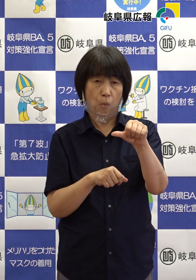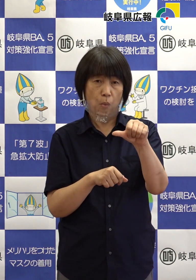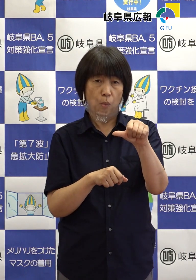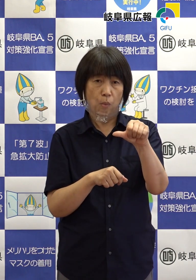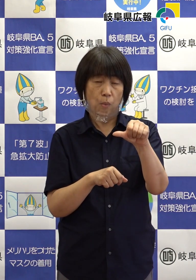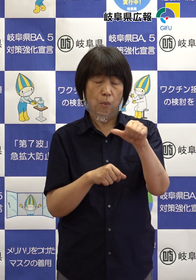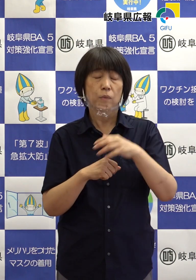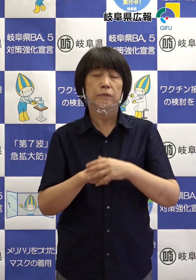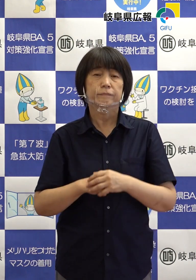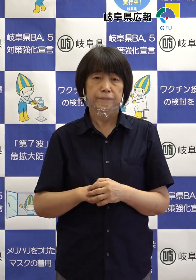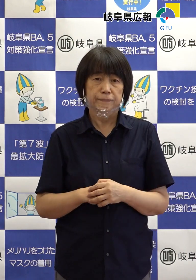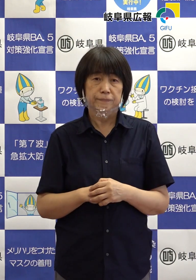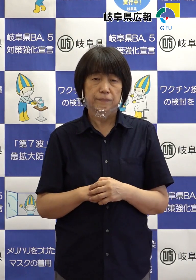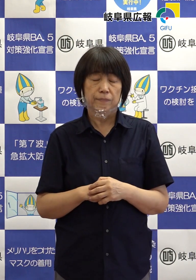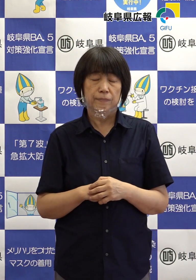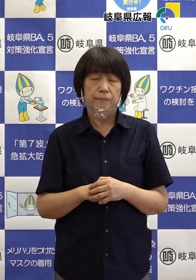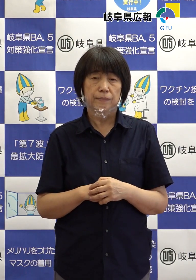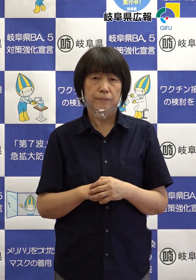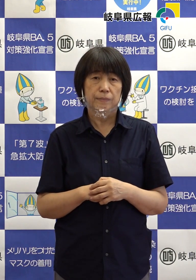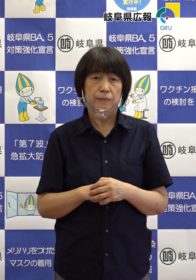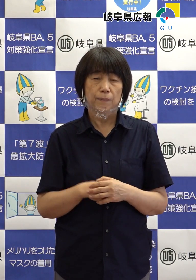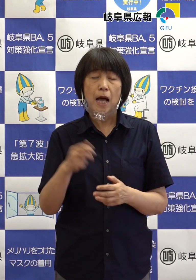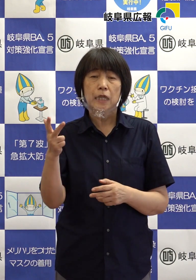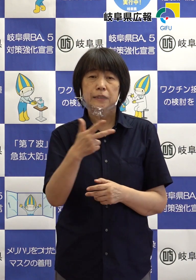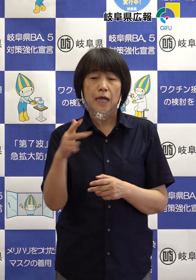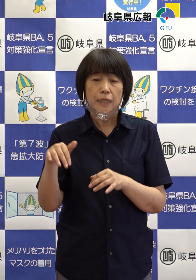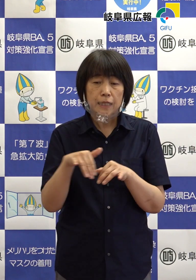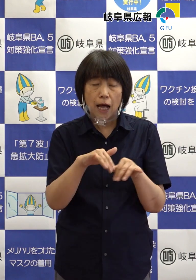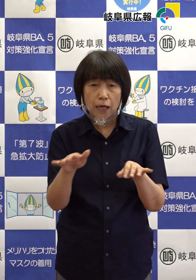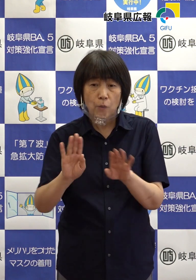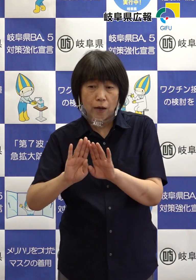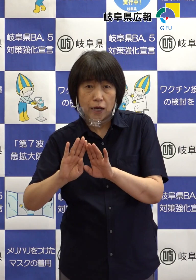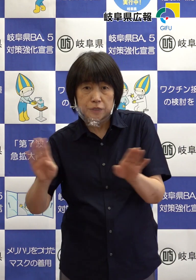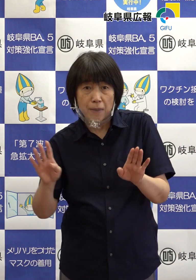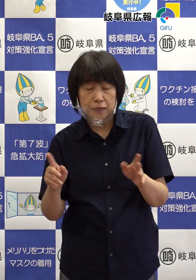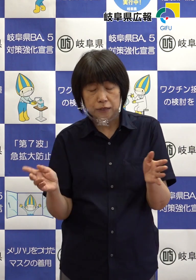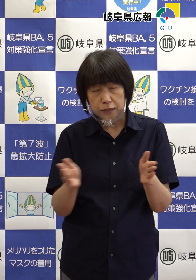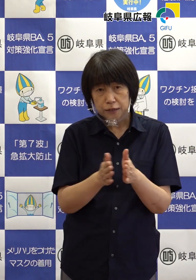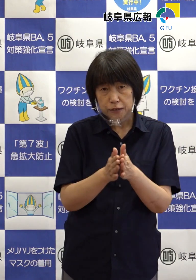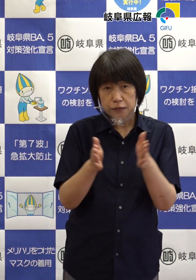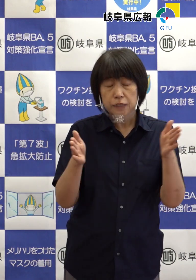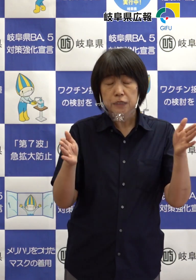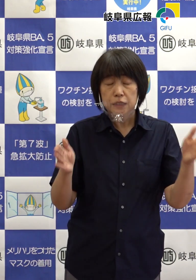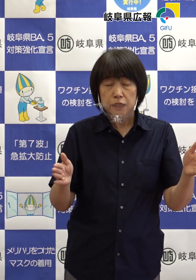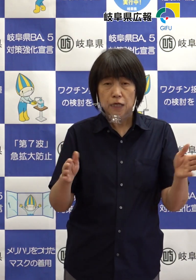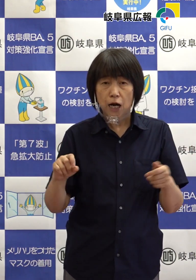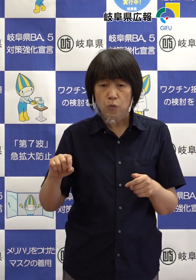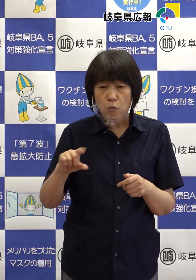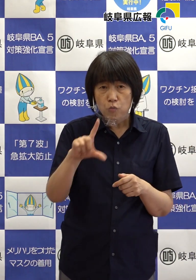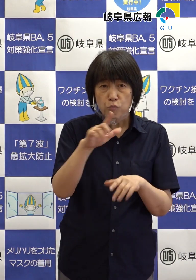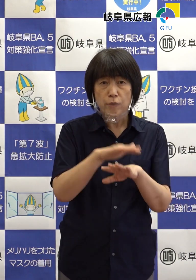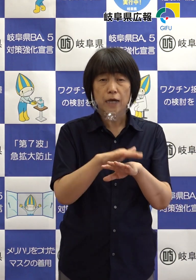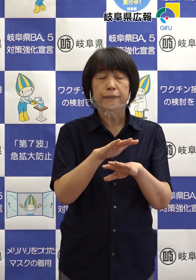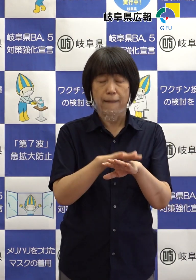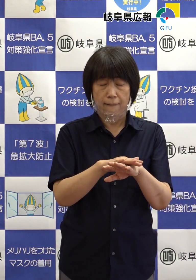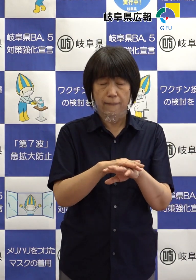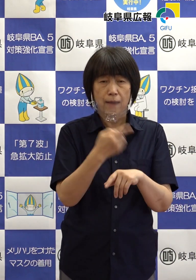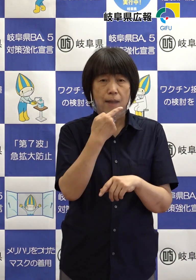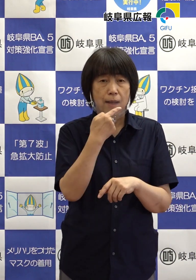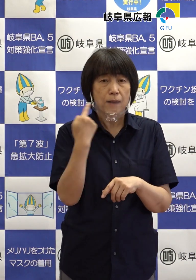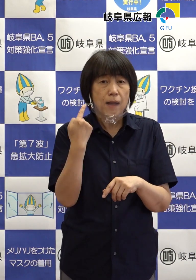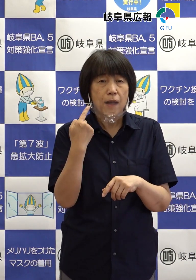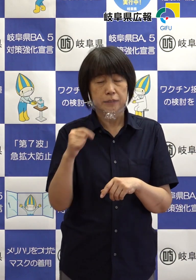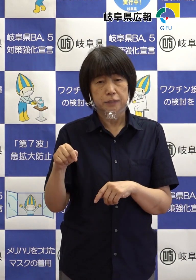どういう風に増えていっているかということでありますがこの流れましてまだまだこの赤いラインでありますが